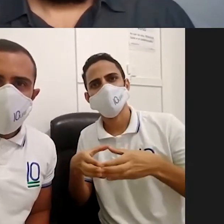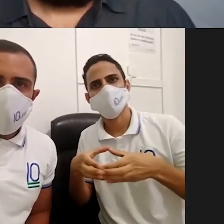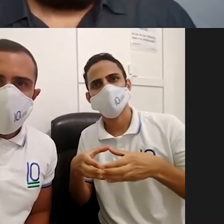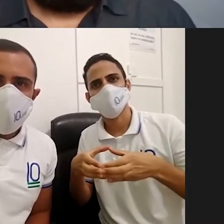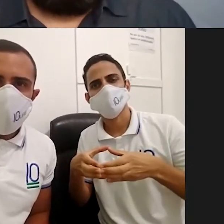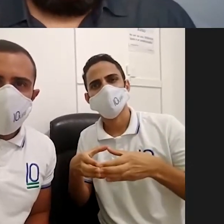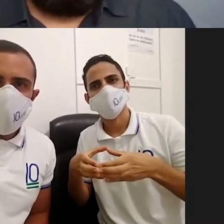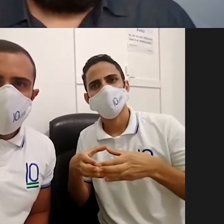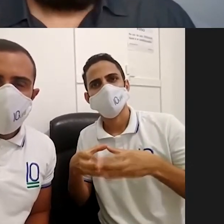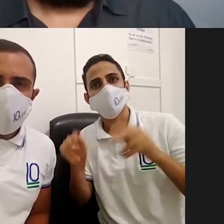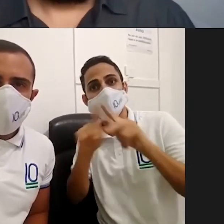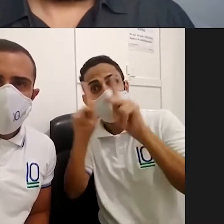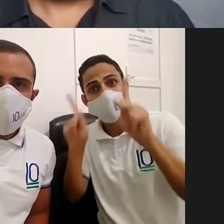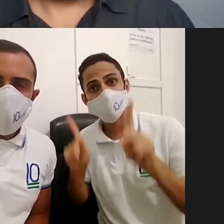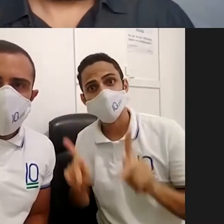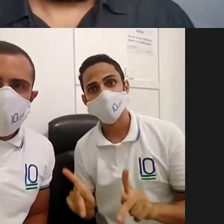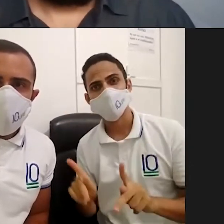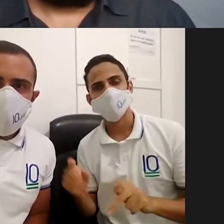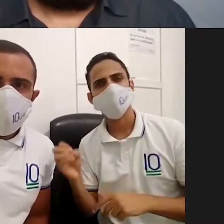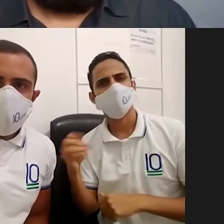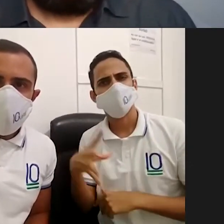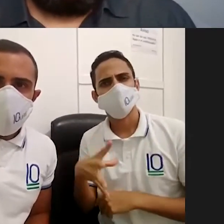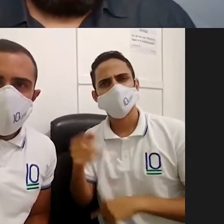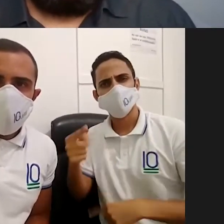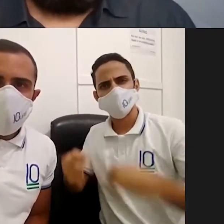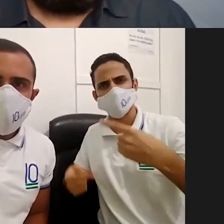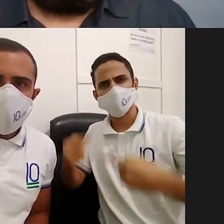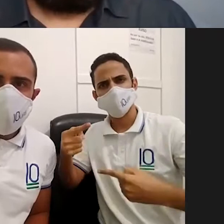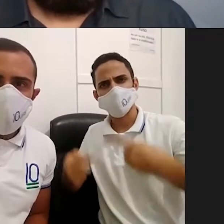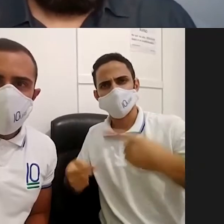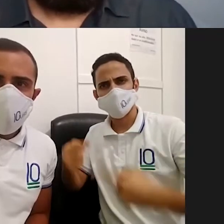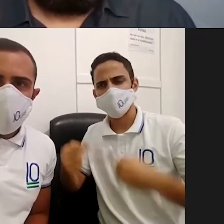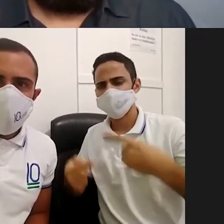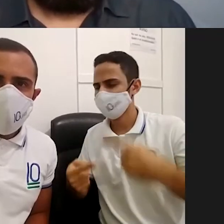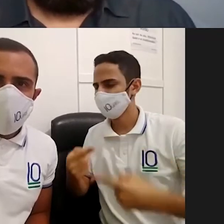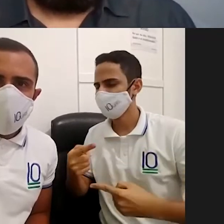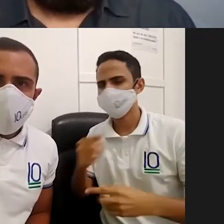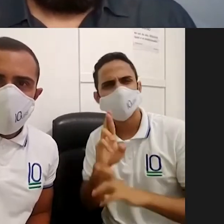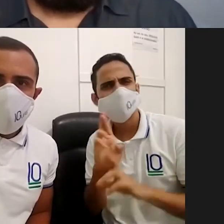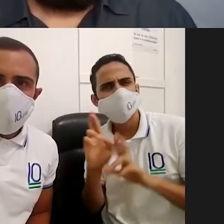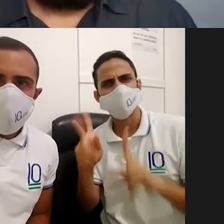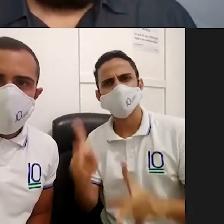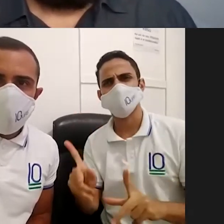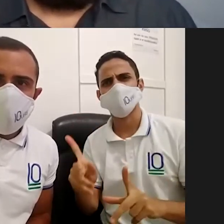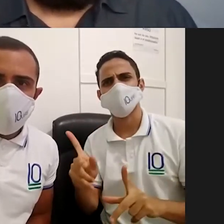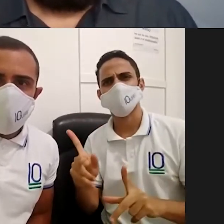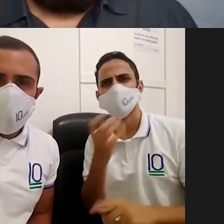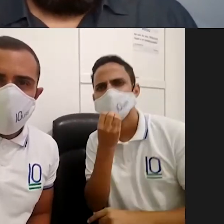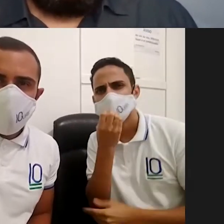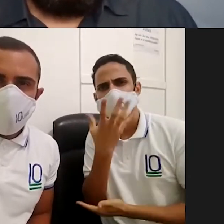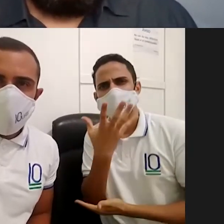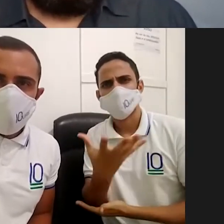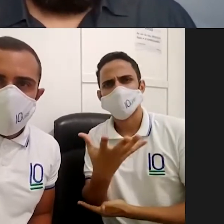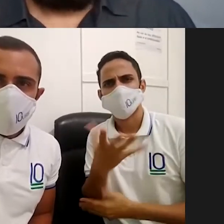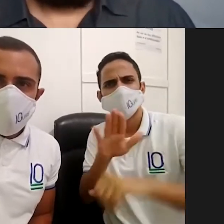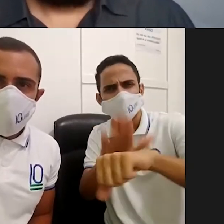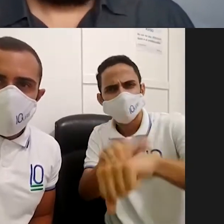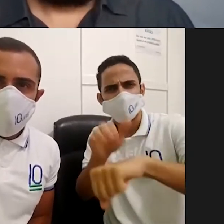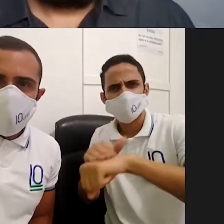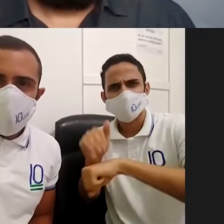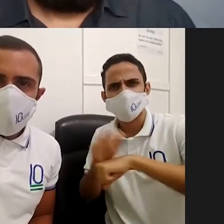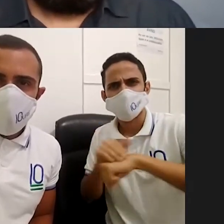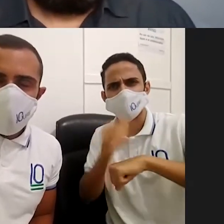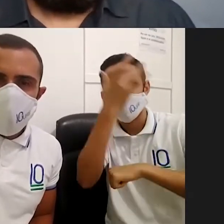proposta de uma nova política, de uma política realmente, como o nosso colega Gustavo falou, que a gente quer chamar as pessoas para dentro